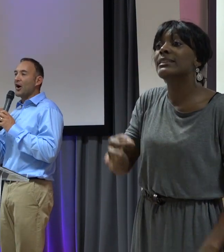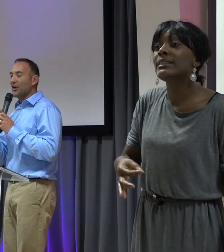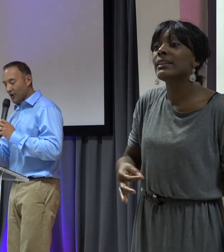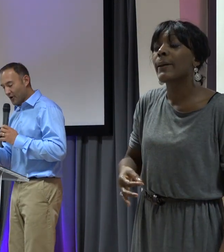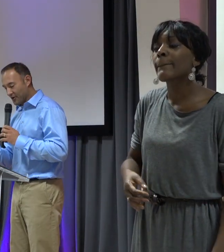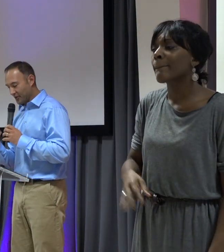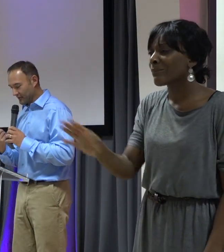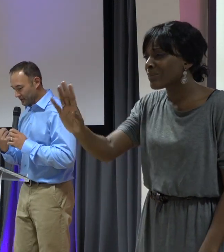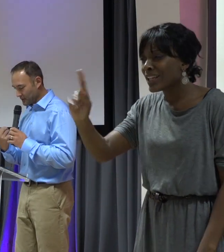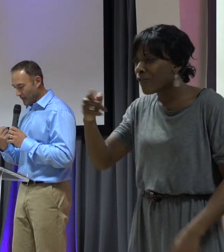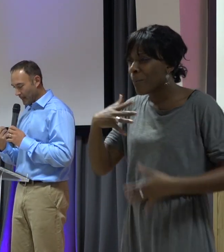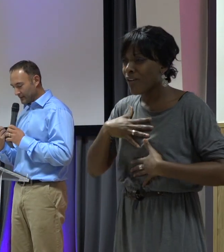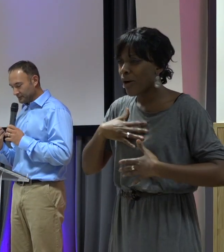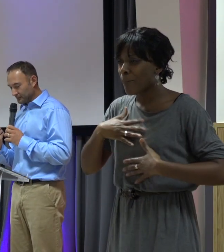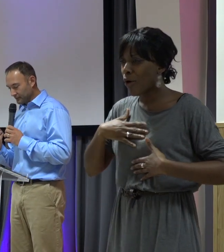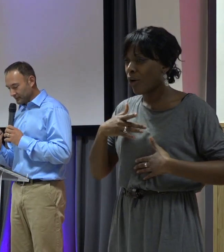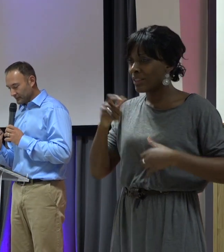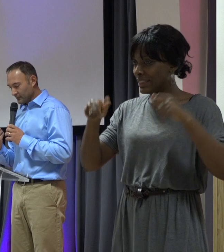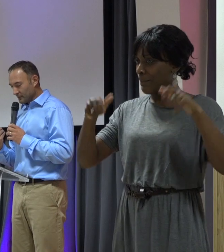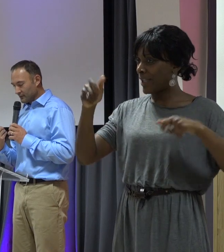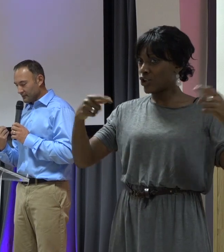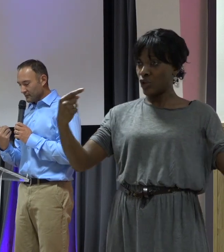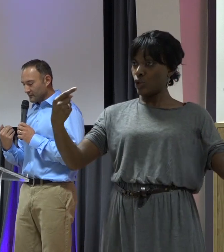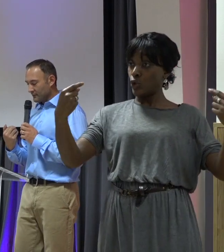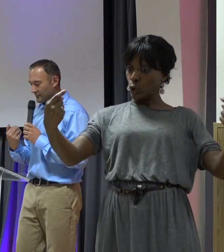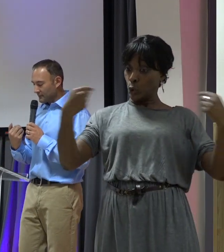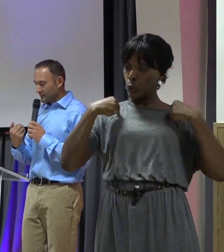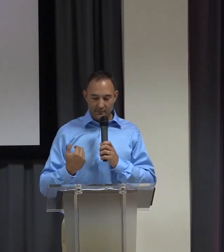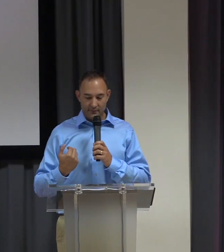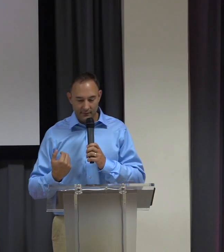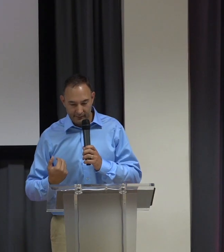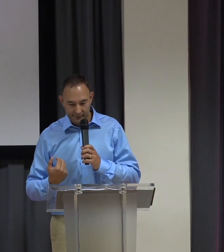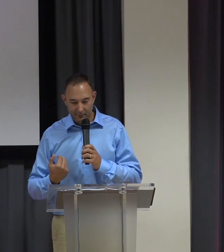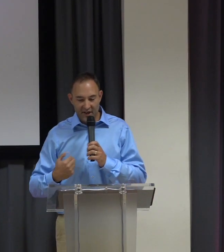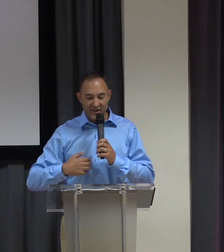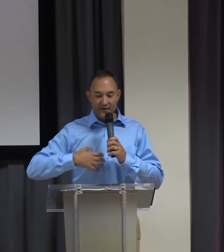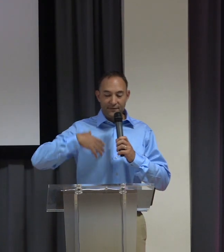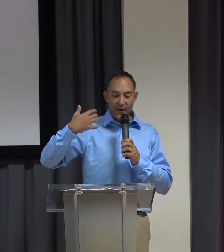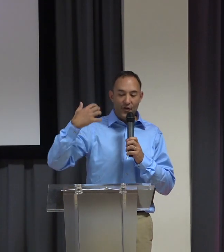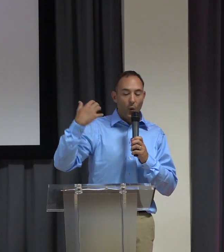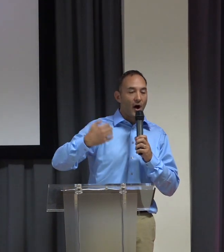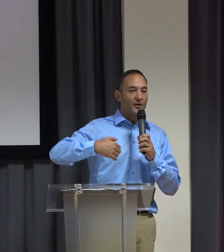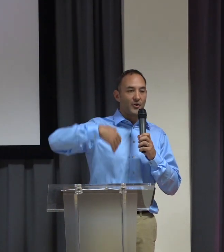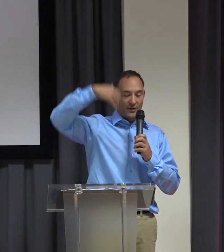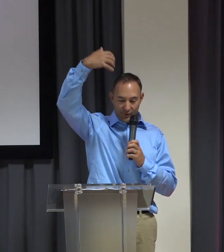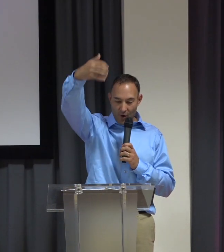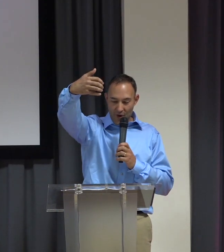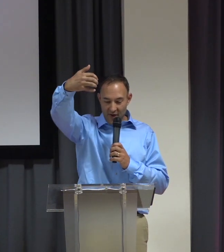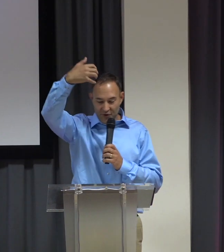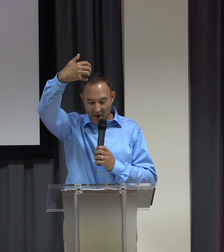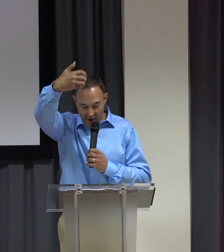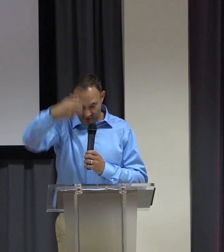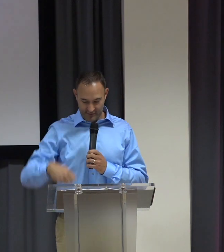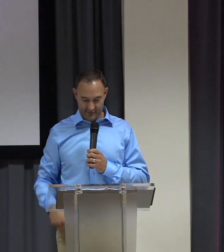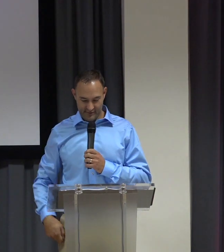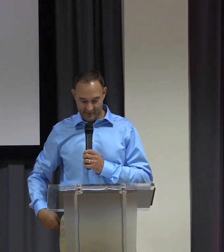your body on earth, il a dit, ne craignez pas ceux qui peuvent tuer votre chair sur cette terre, but he said, fear the one who can throw you